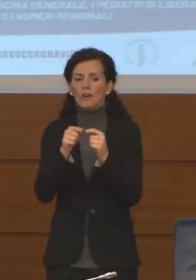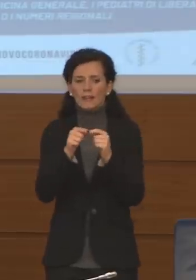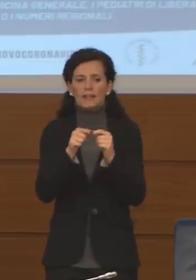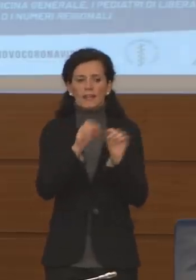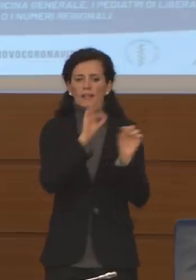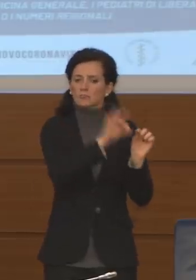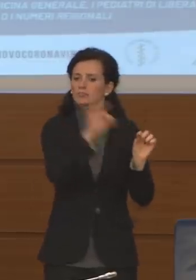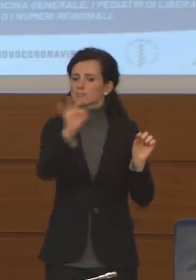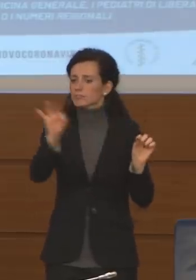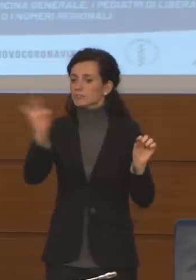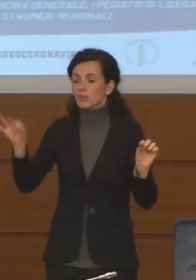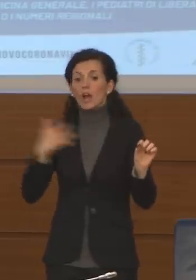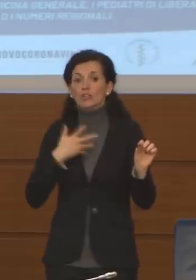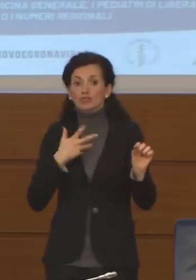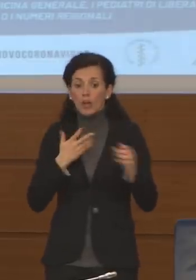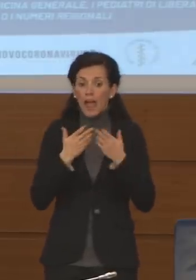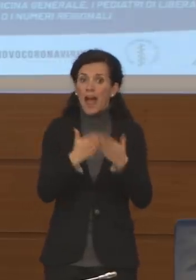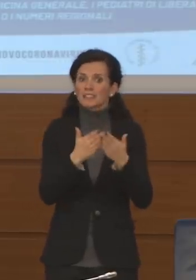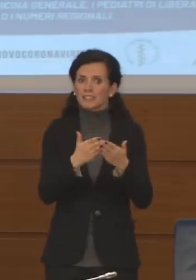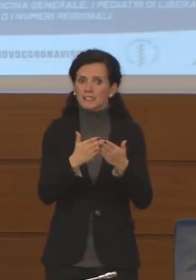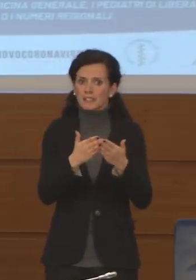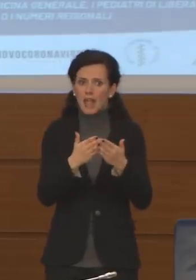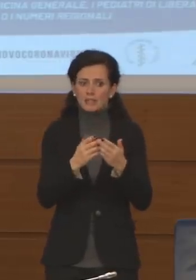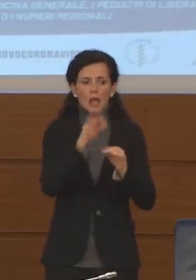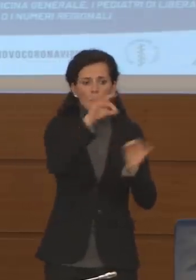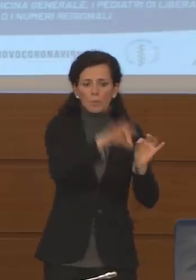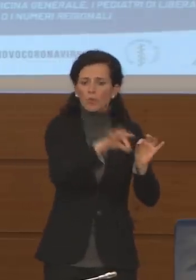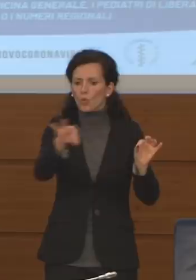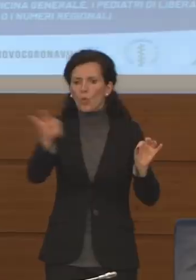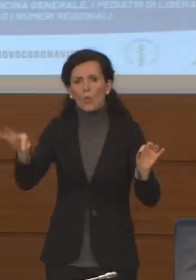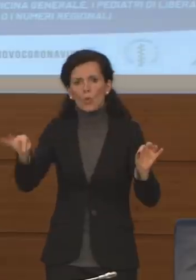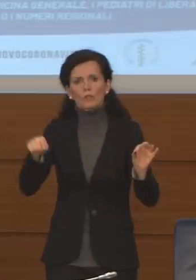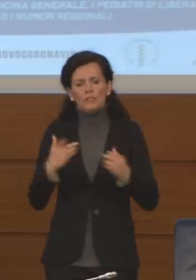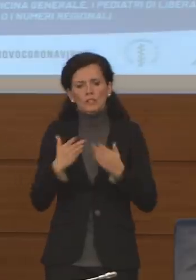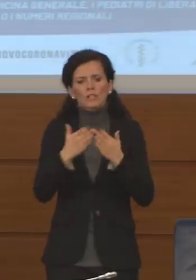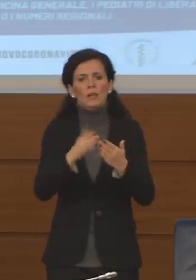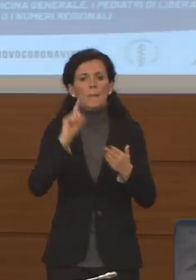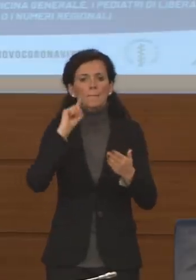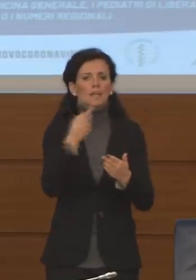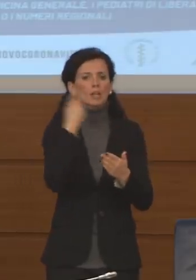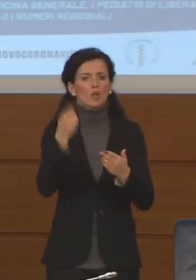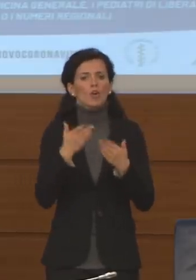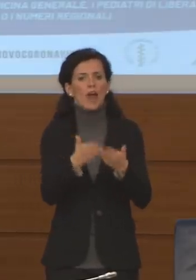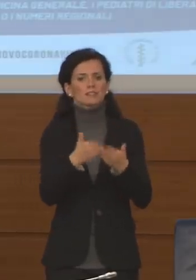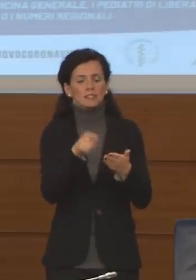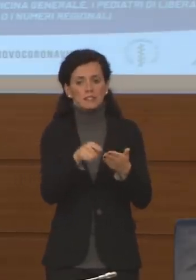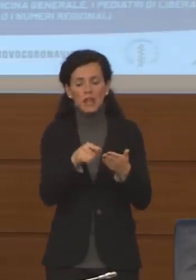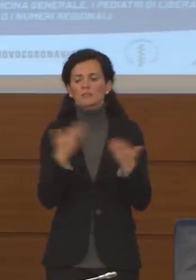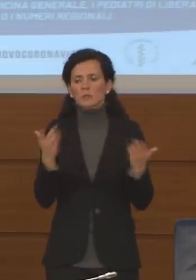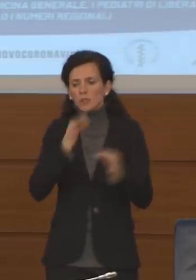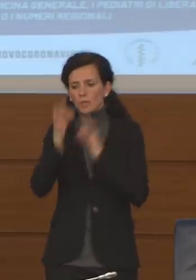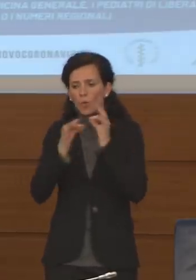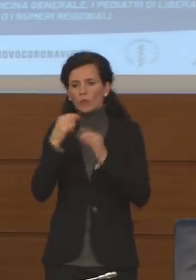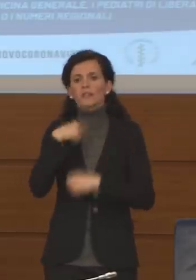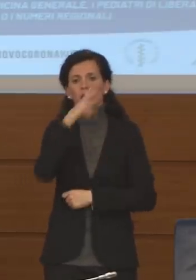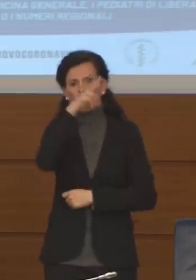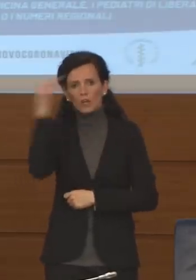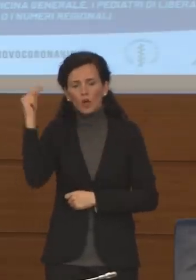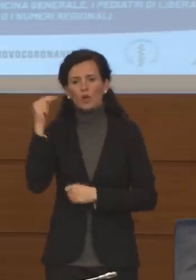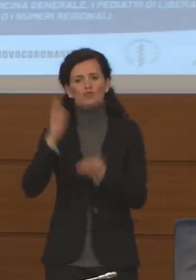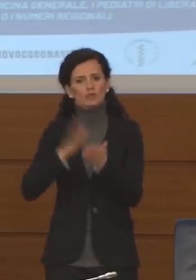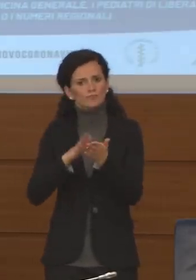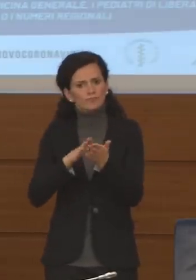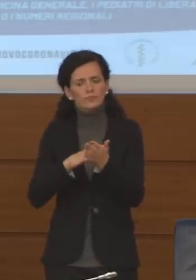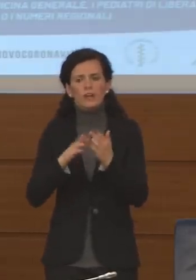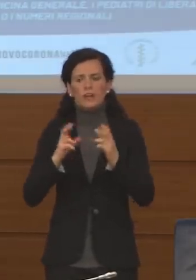la migliore assistenza e quindi dobbiamo dare atto e riconoscere lo sforzo ancora una volta importante